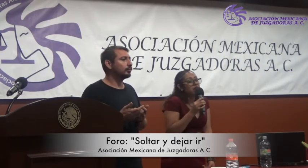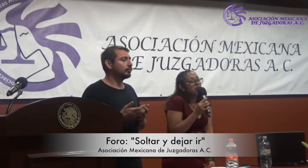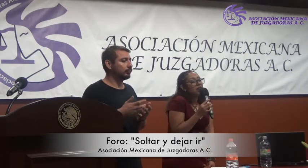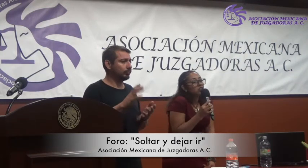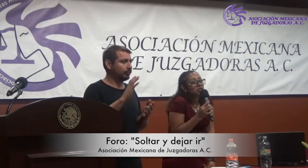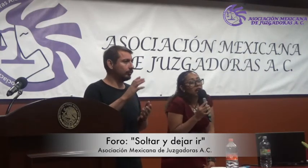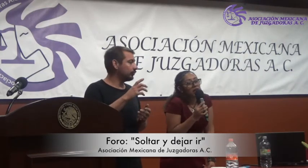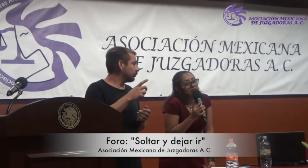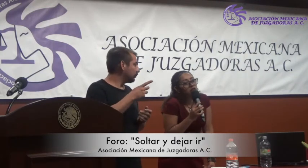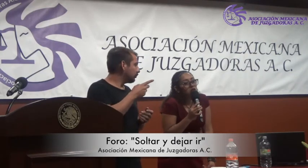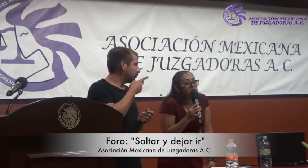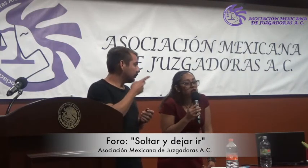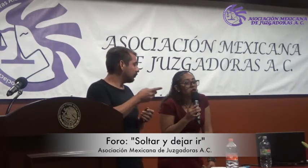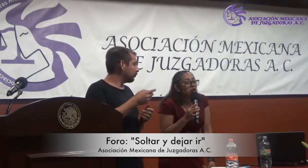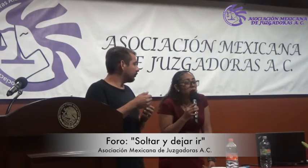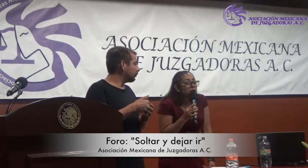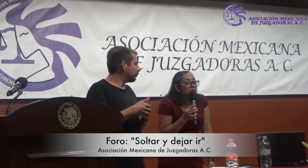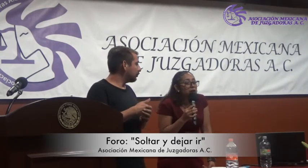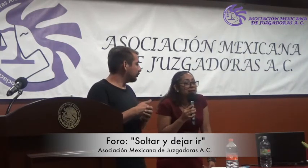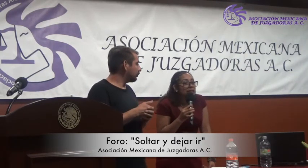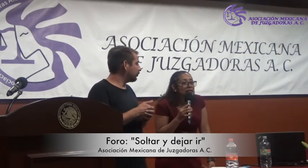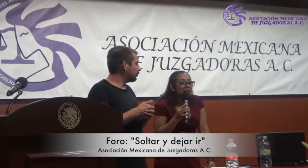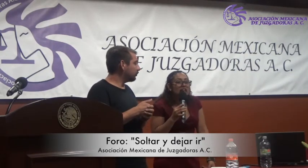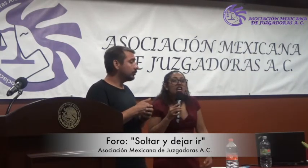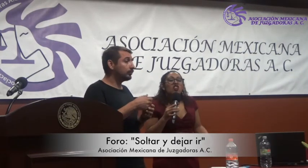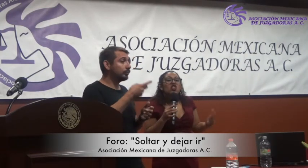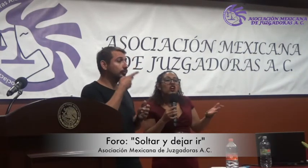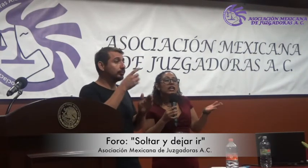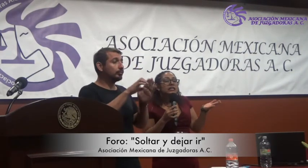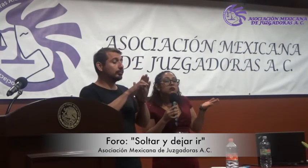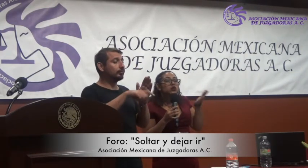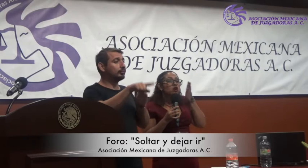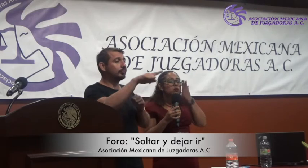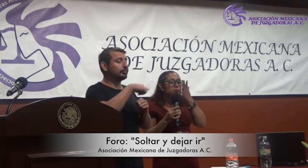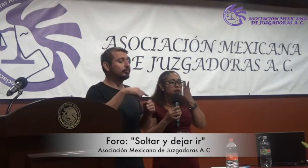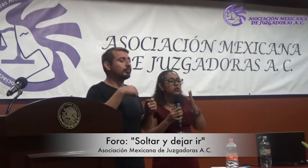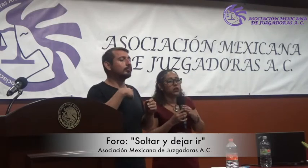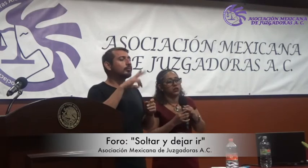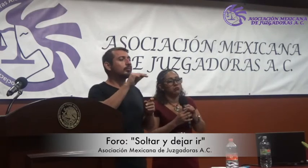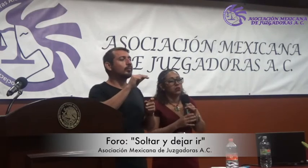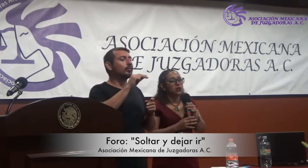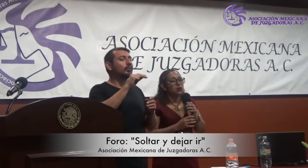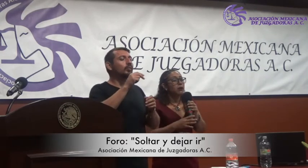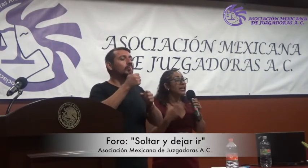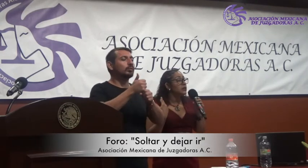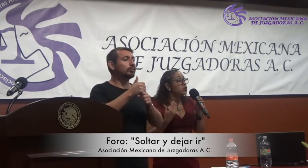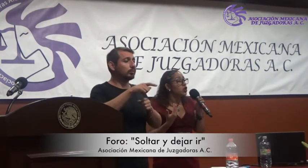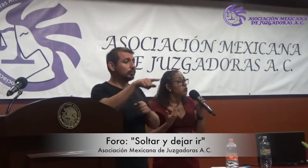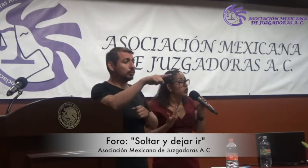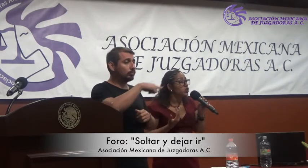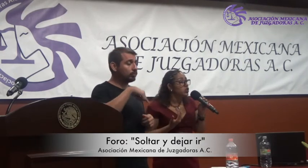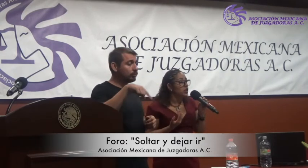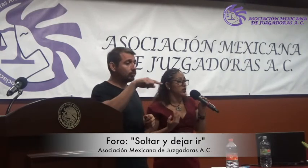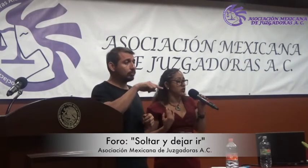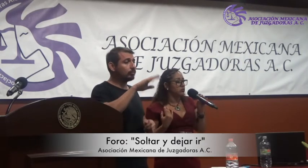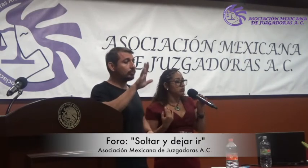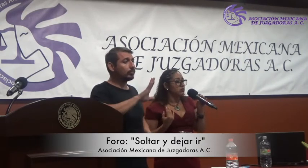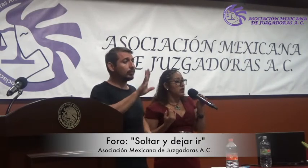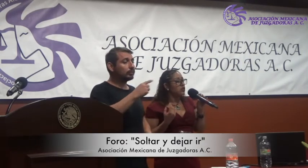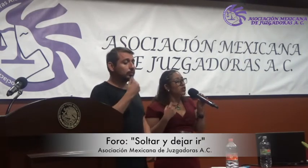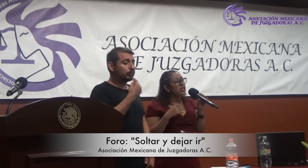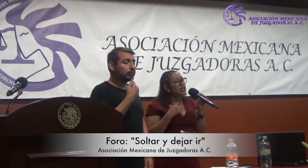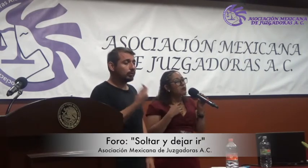Pues en la mayoría de los casos, lo que puede pasar es que no crecemos como personas. Parecemos como niños